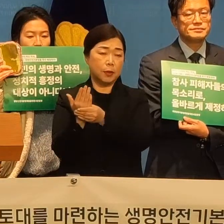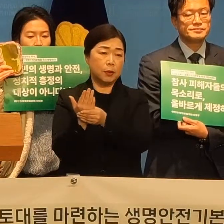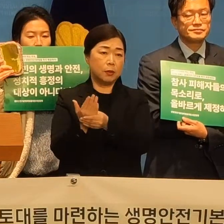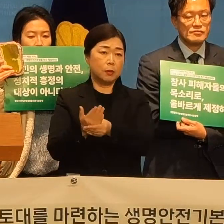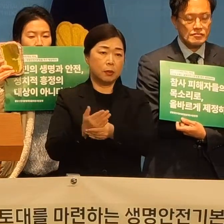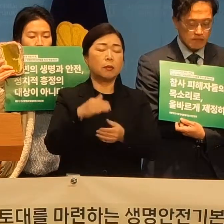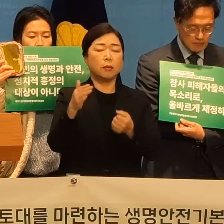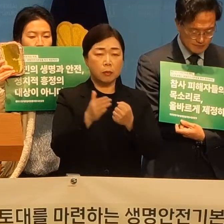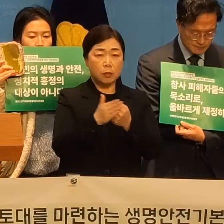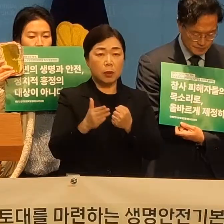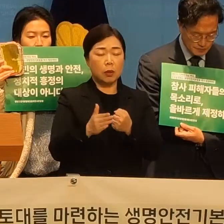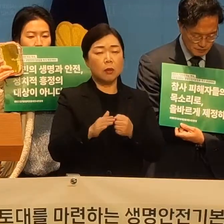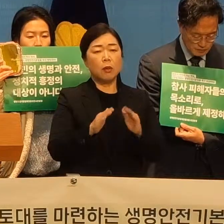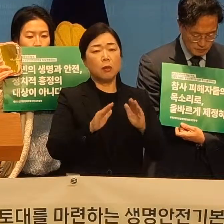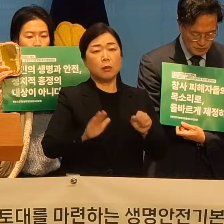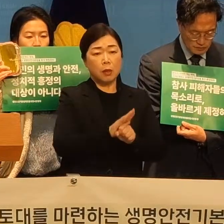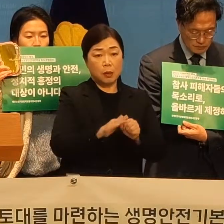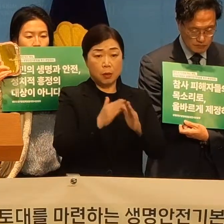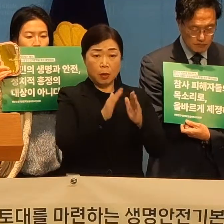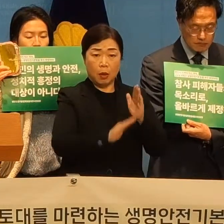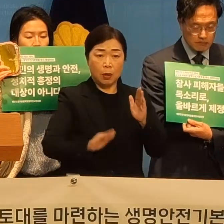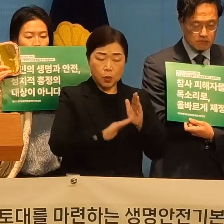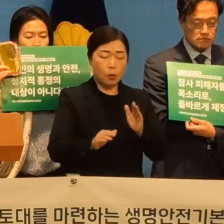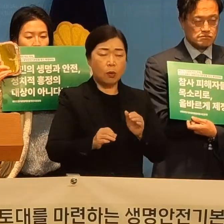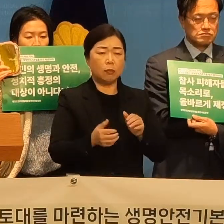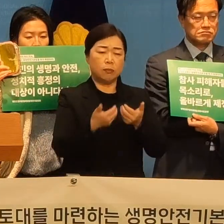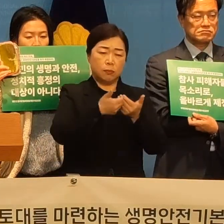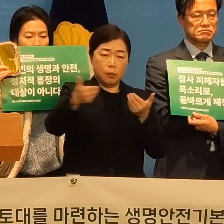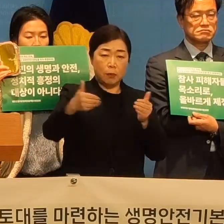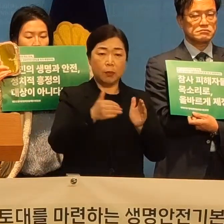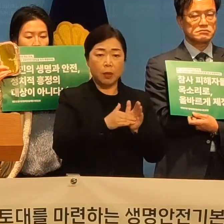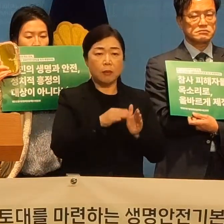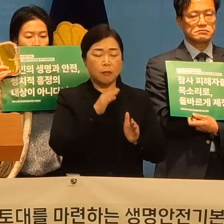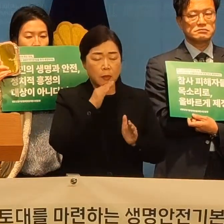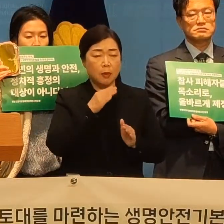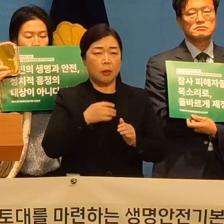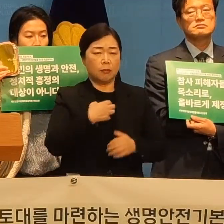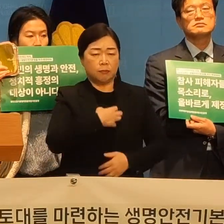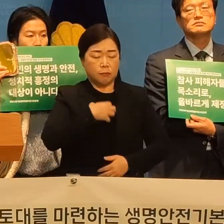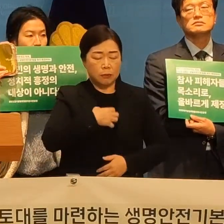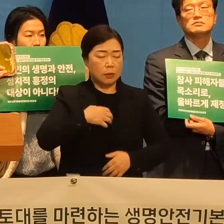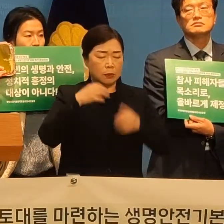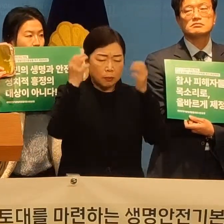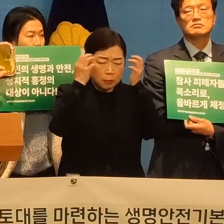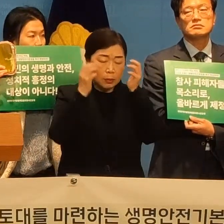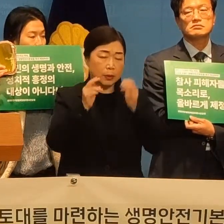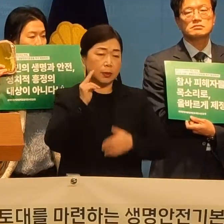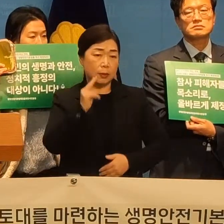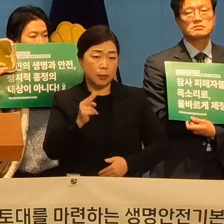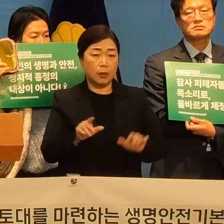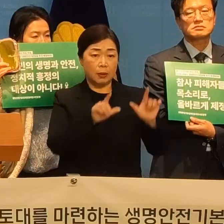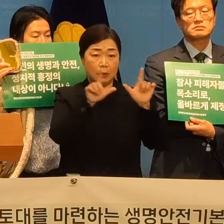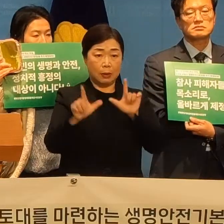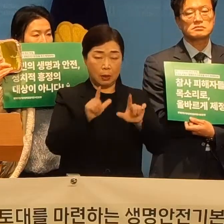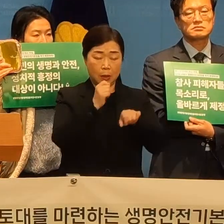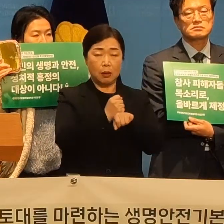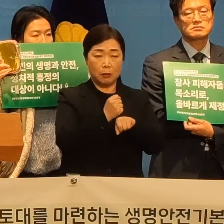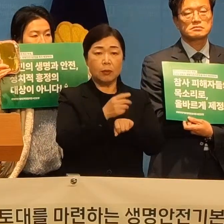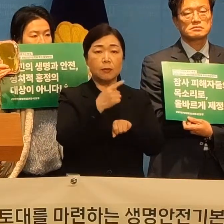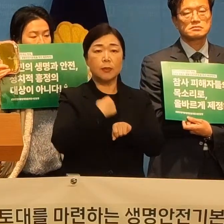참사로 사랑하는 가족을 잃고 형언할 수 없는 고통을 안고 삶을 살아오고